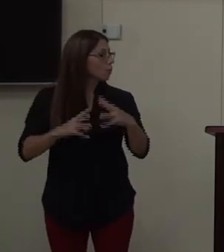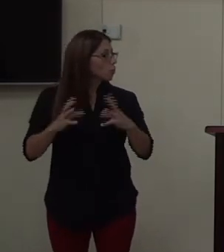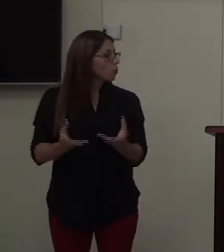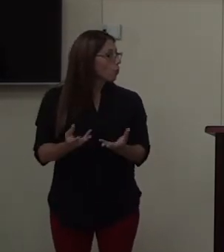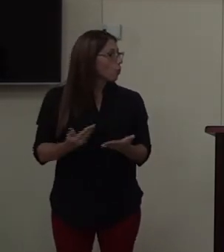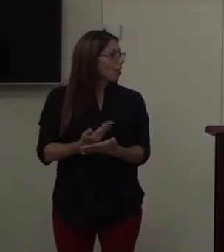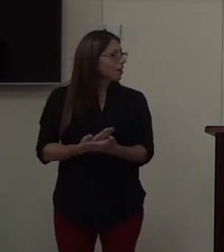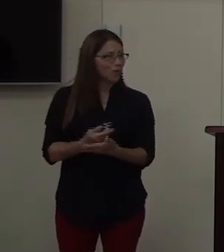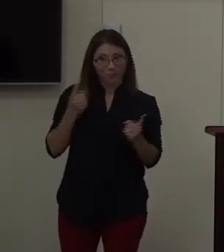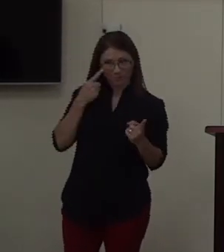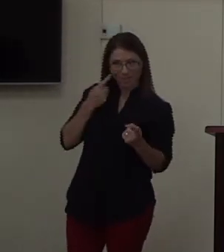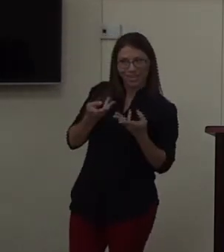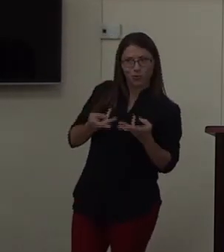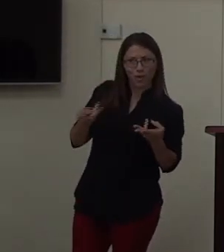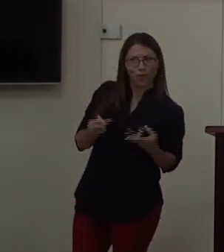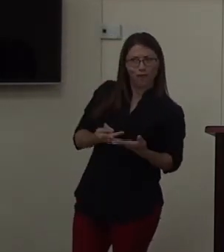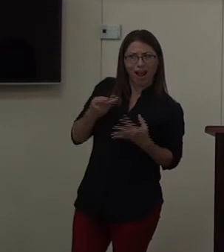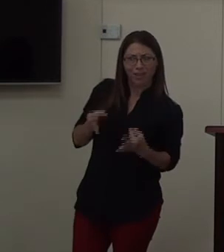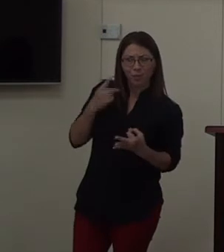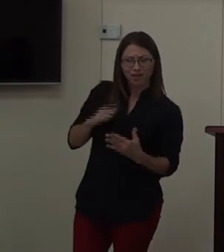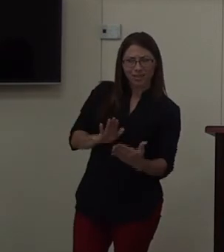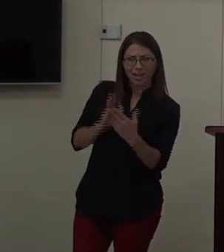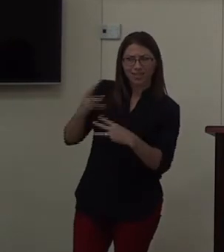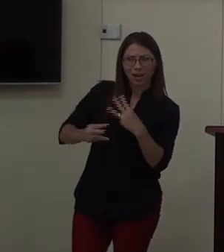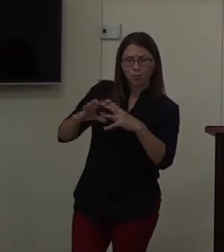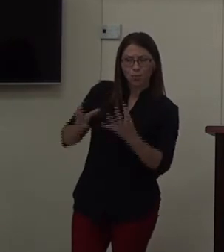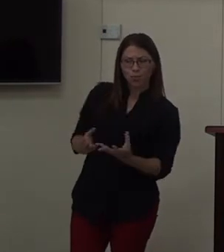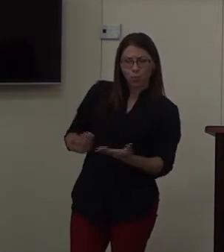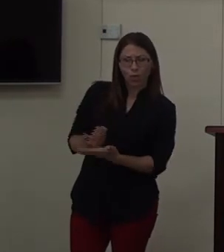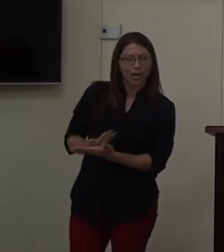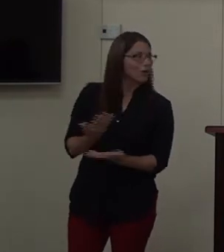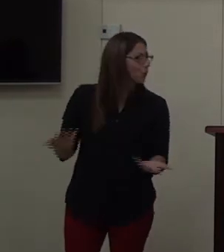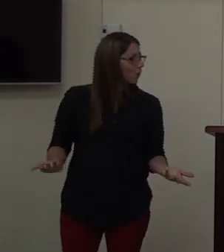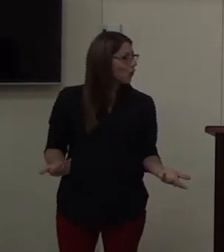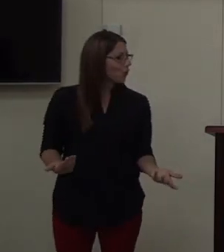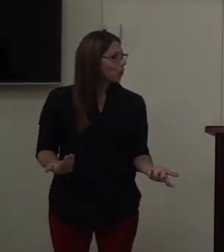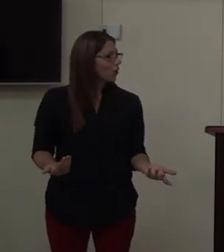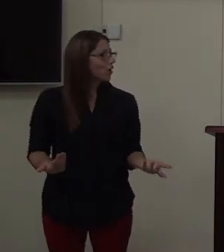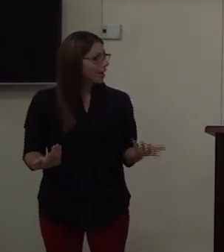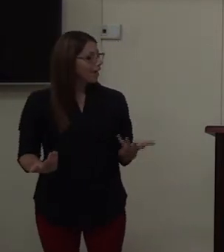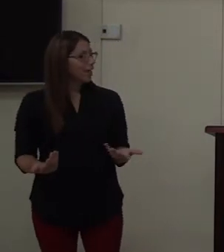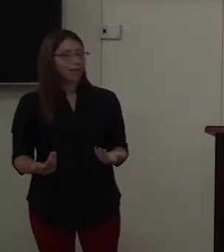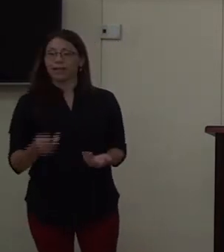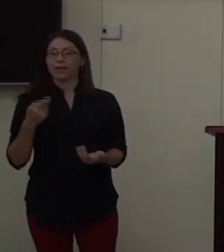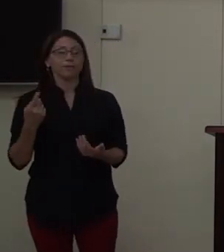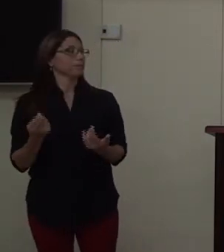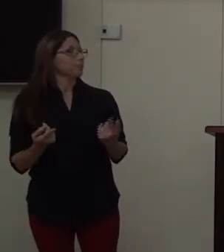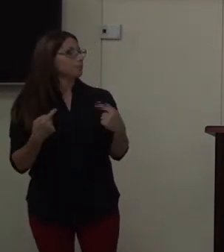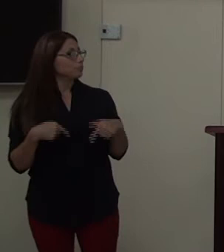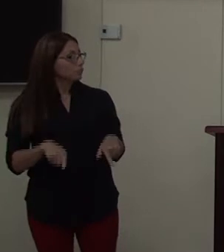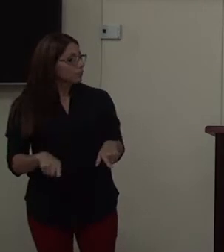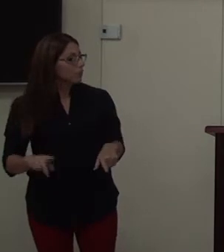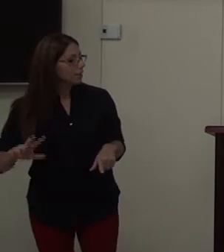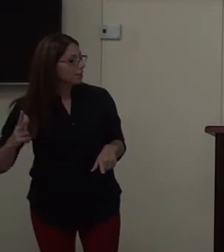Instrumento válido para enfrentarse al mundo moderno. O de Norby Way, hablando, ¿verdad?, de bueno, esto lo cita Cromwell. Uno